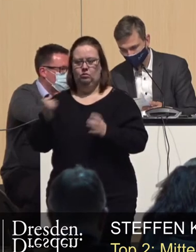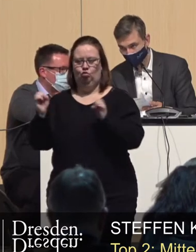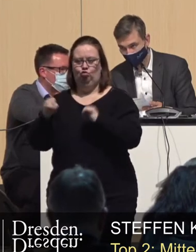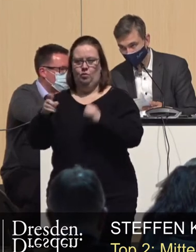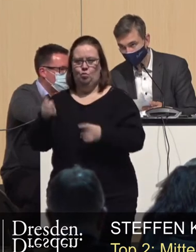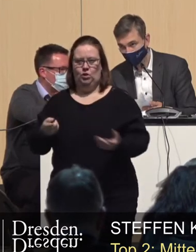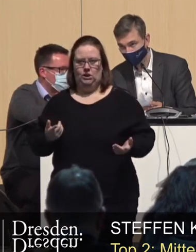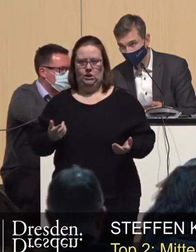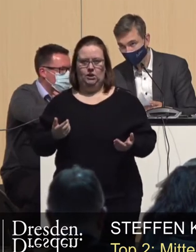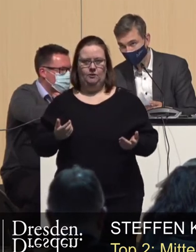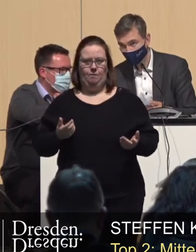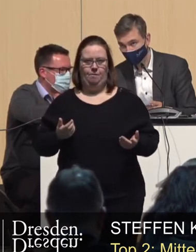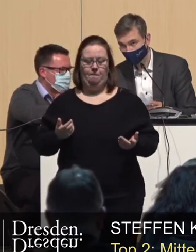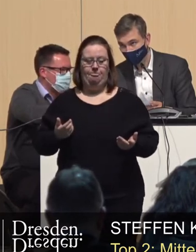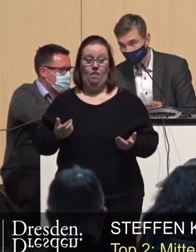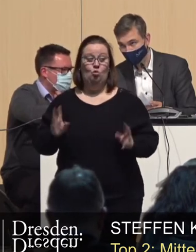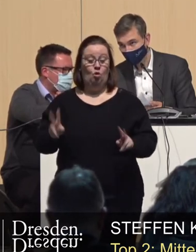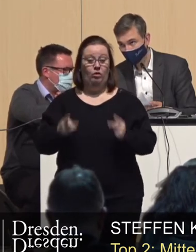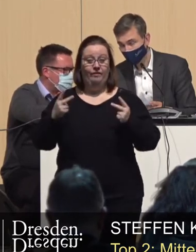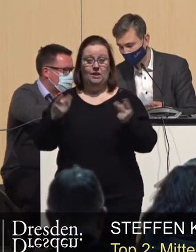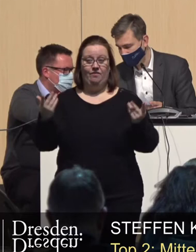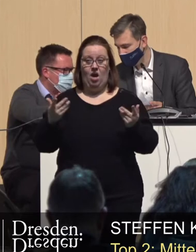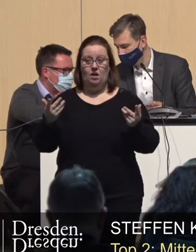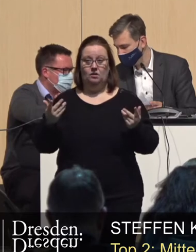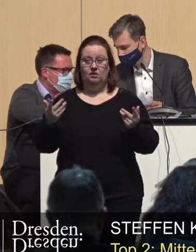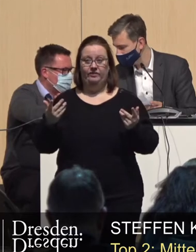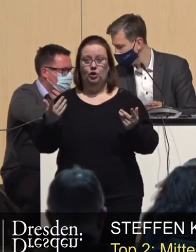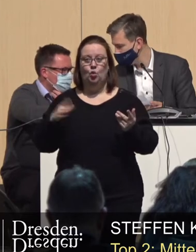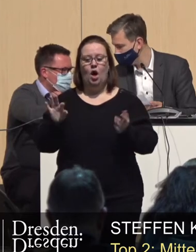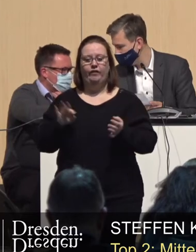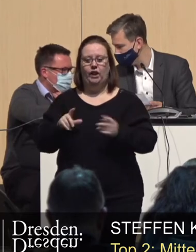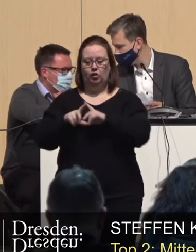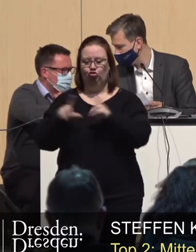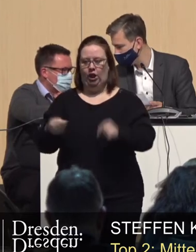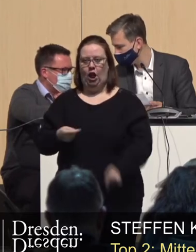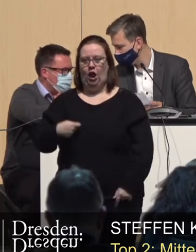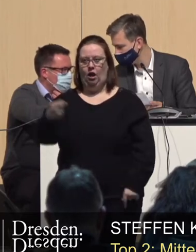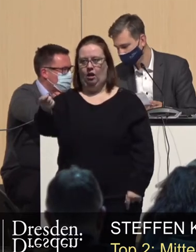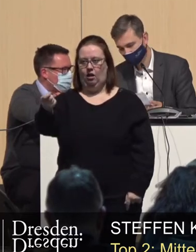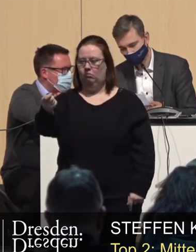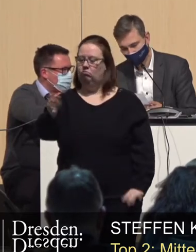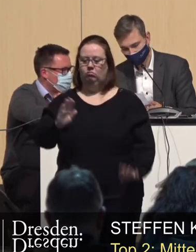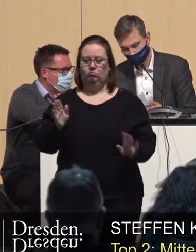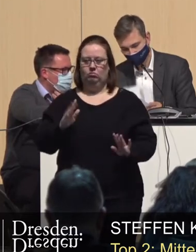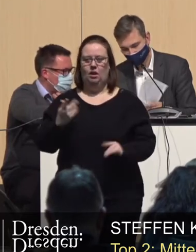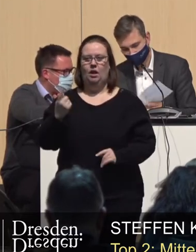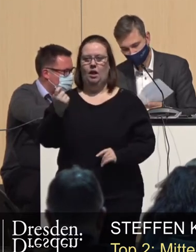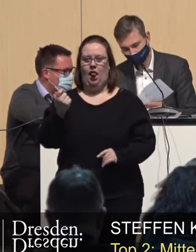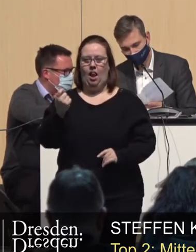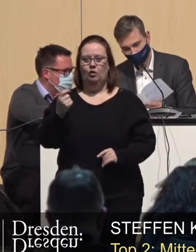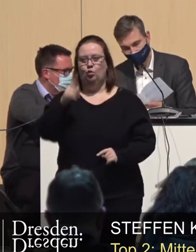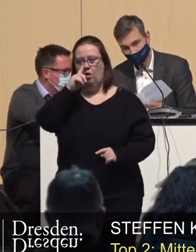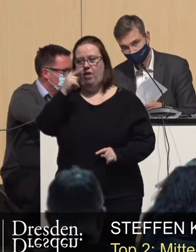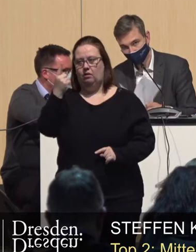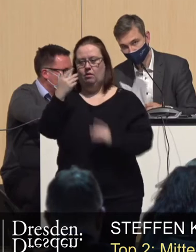zustimmen. Und ganz wichtig, das Ganze ist kein Barscheck, den wir hier ausreichen wollen, sondern dieses Geld fließt nur